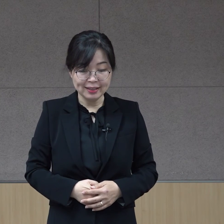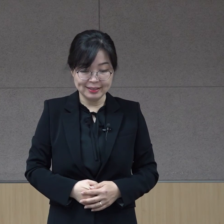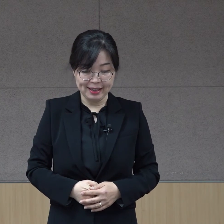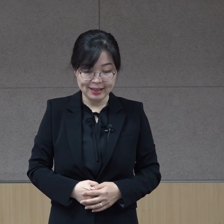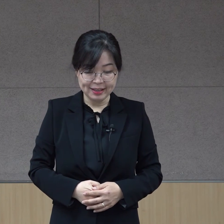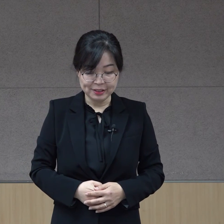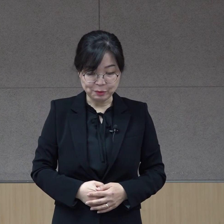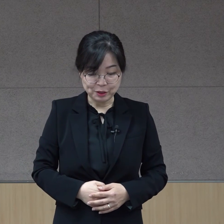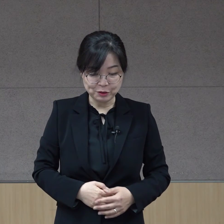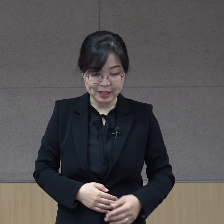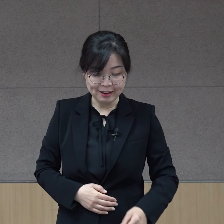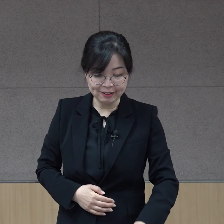네, 넘겨주세요.